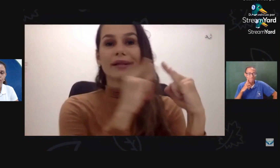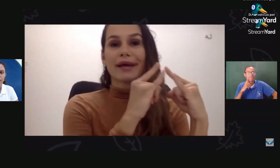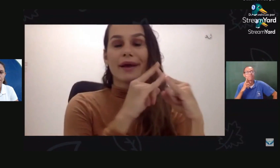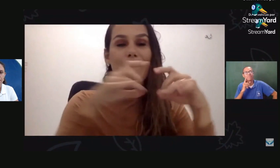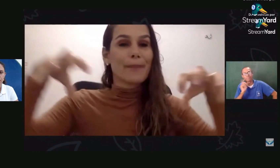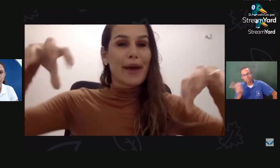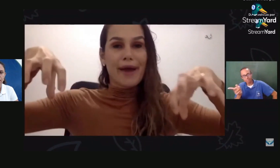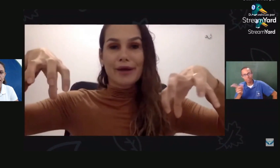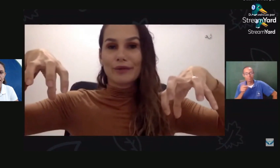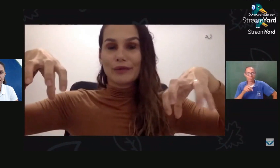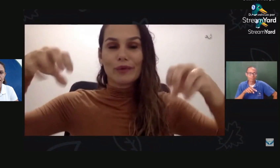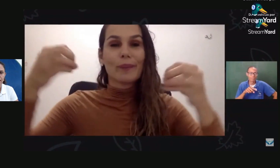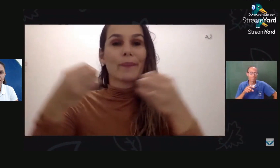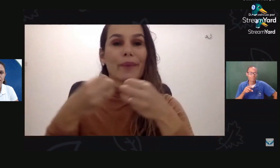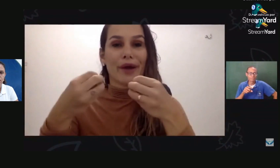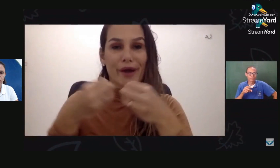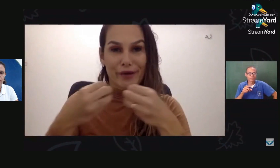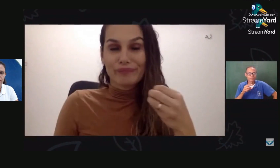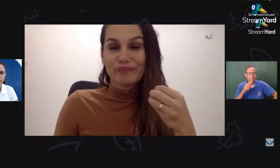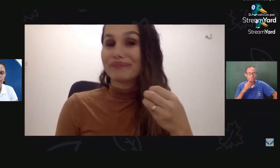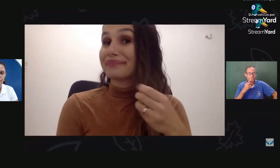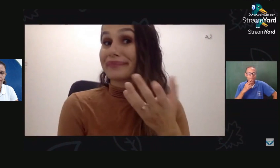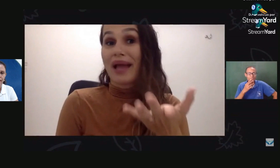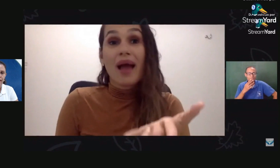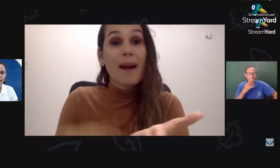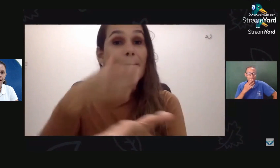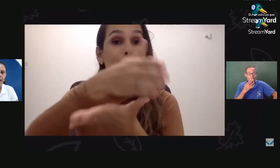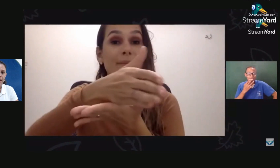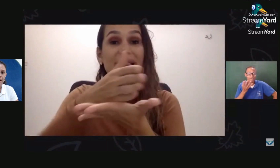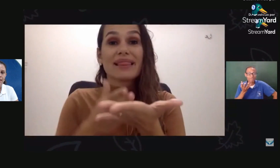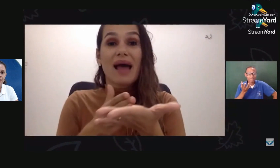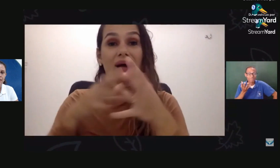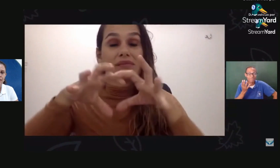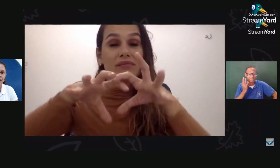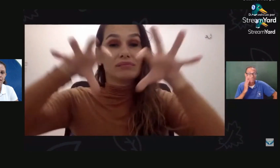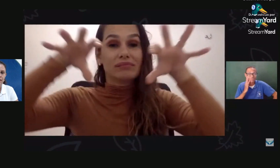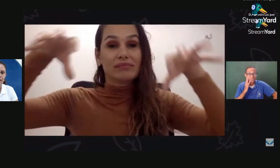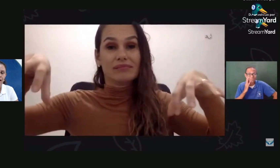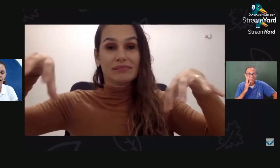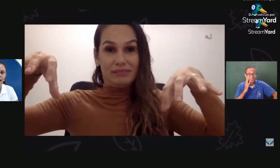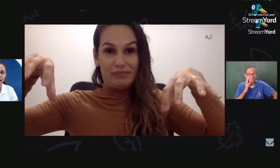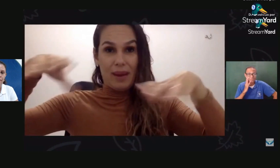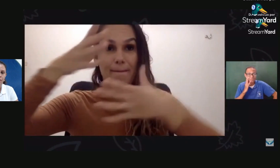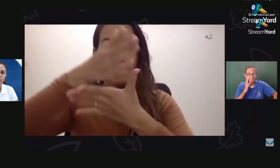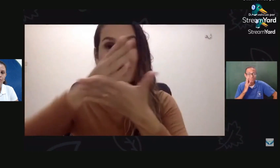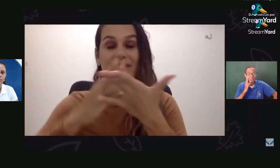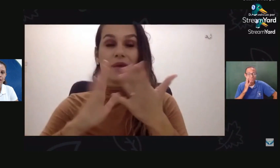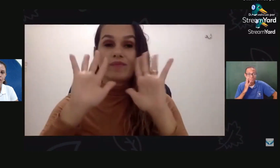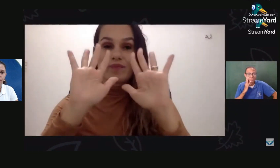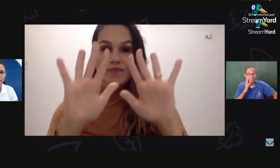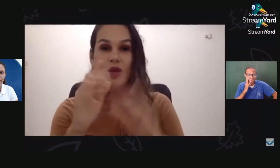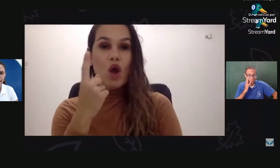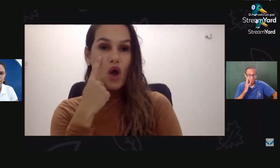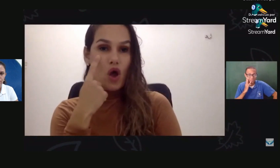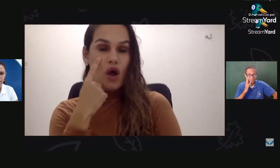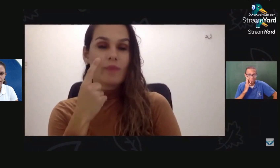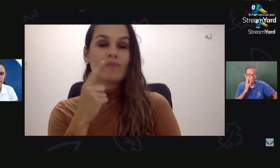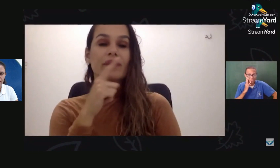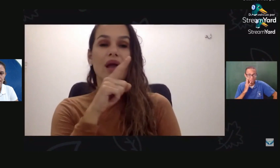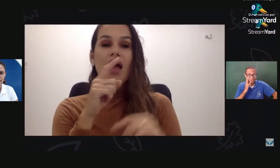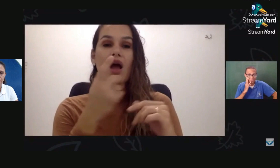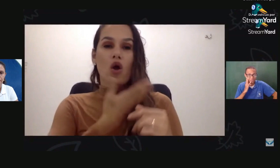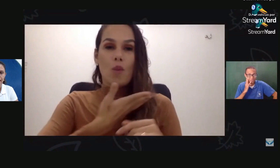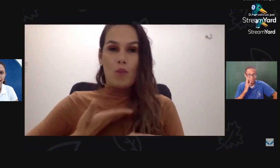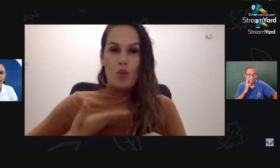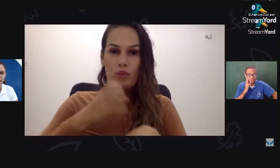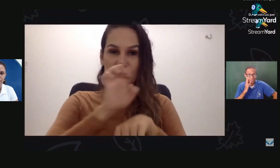o Felipe Smaldoni e essa instituição também, eles acabam ficando perto, né?